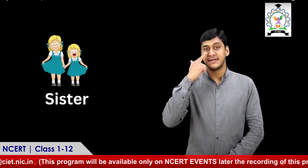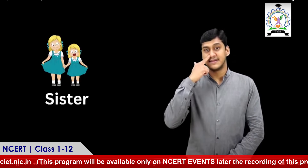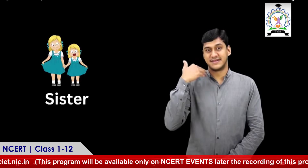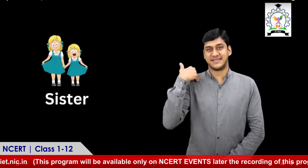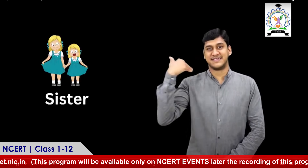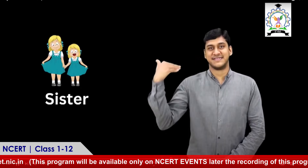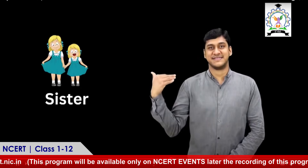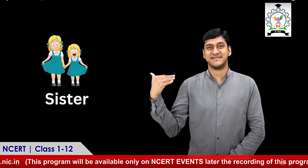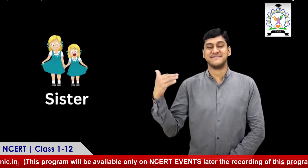बहन।